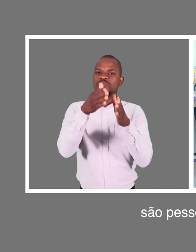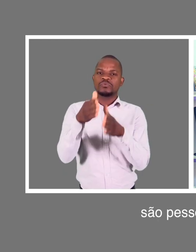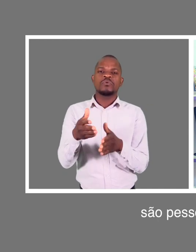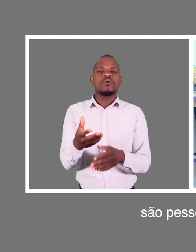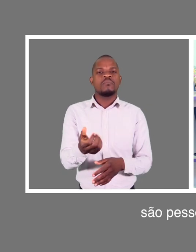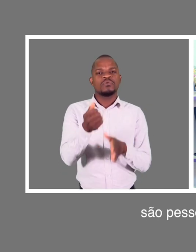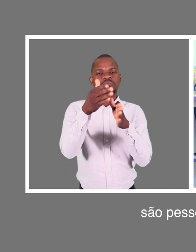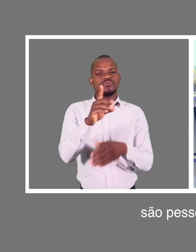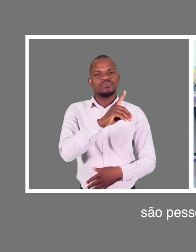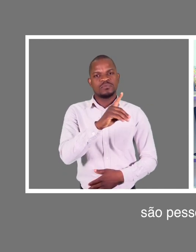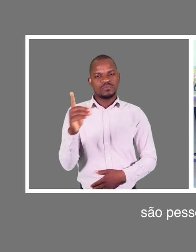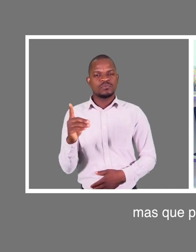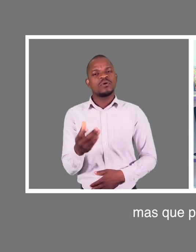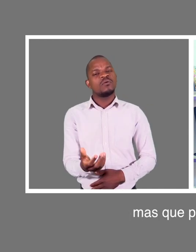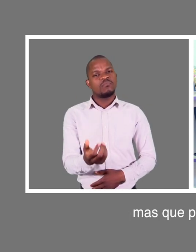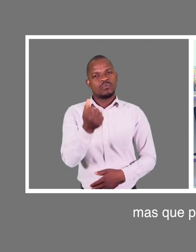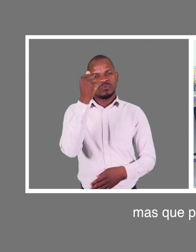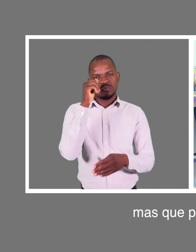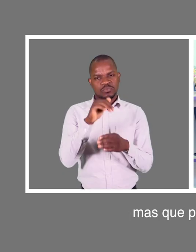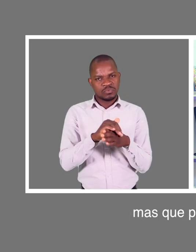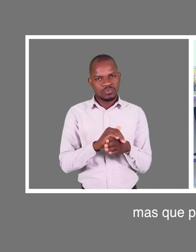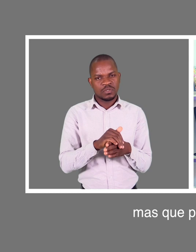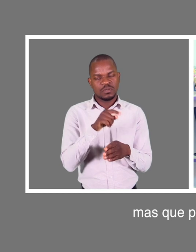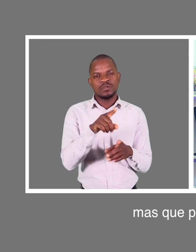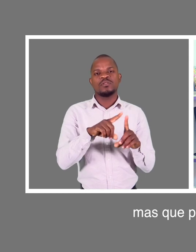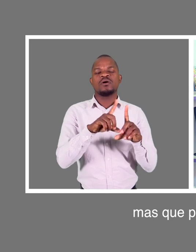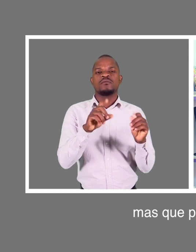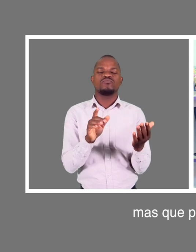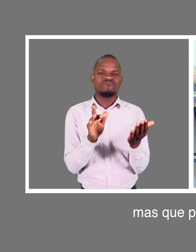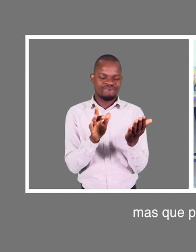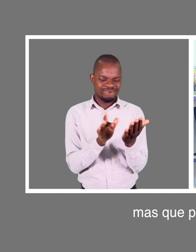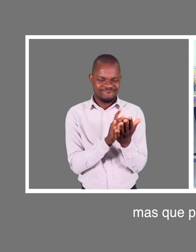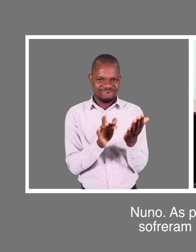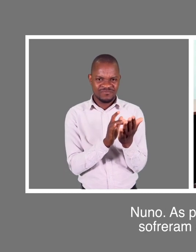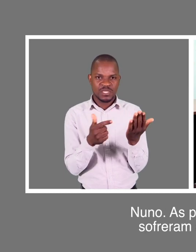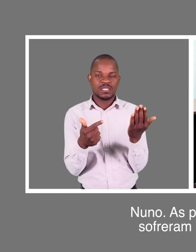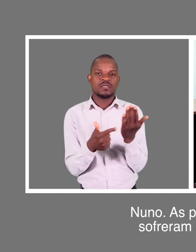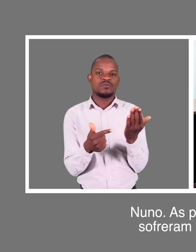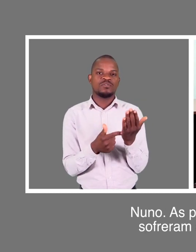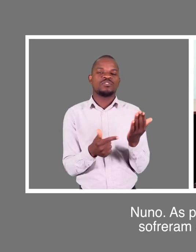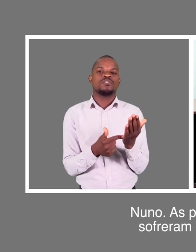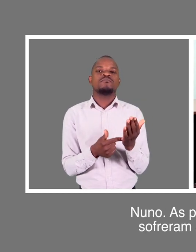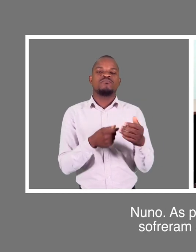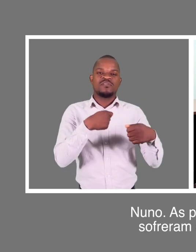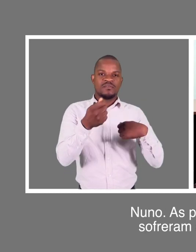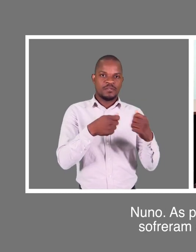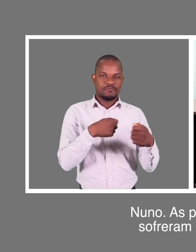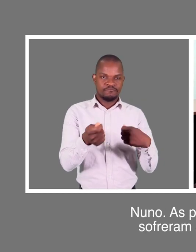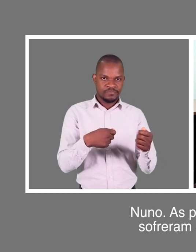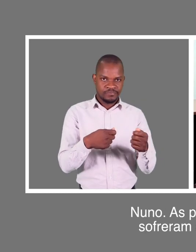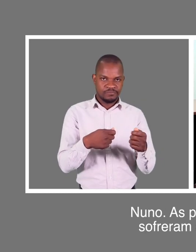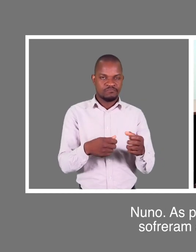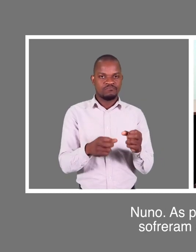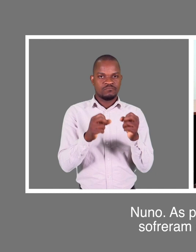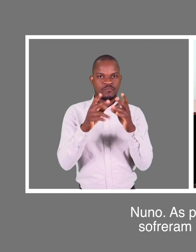algum tipo de deficiência física, mas que produzam algo em concreto. As pessoas com deficiência que